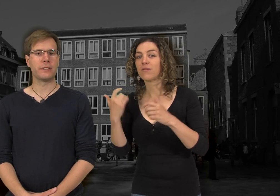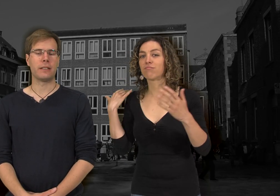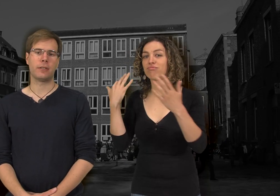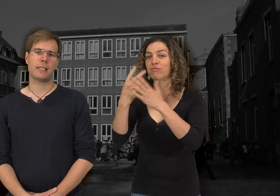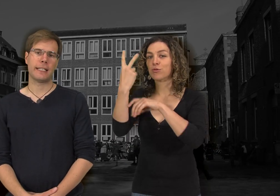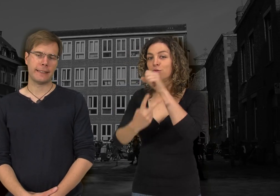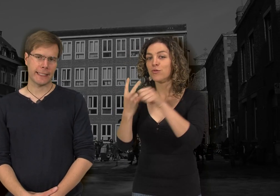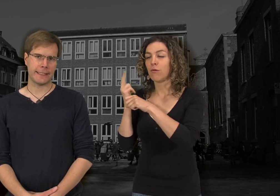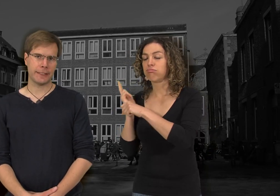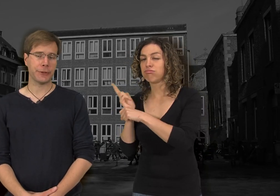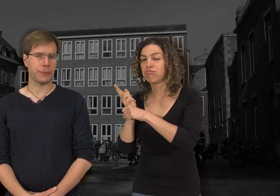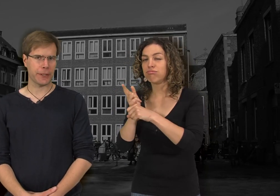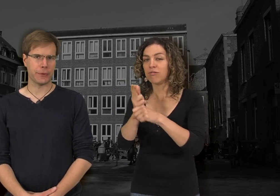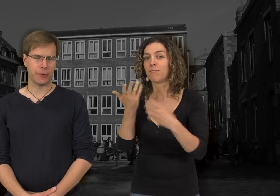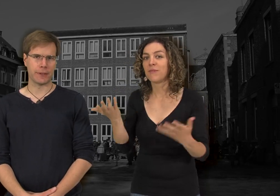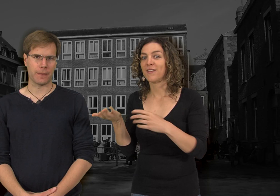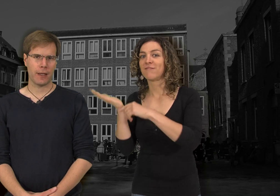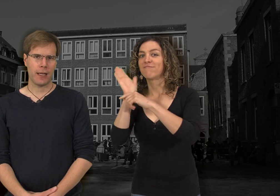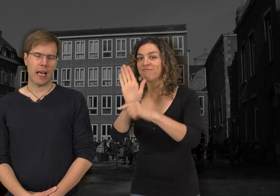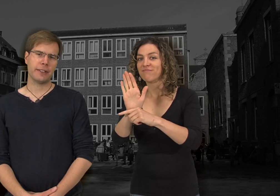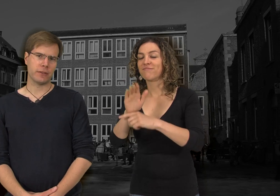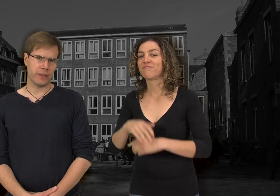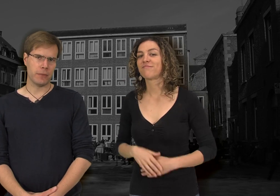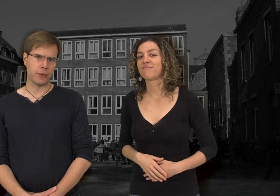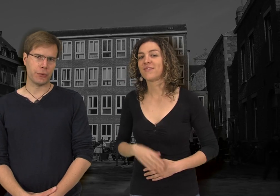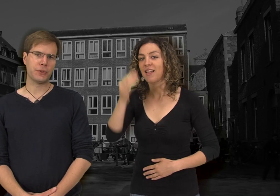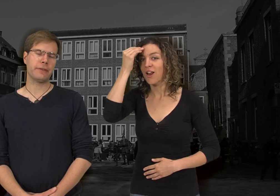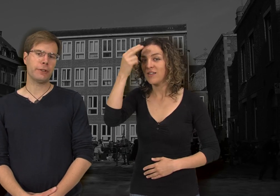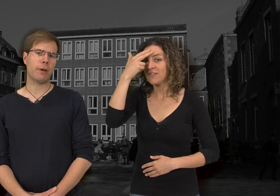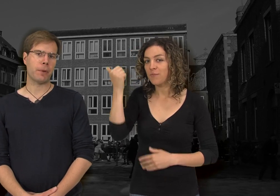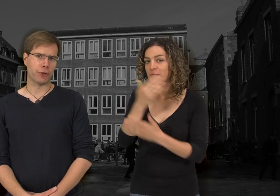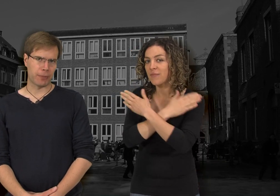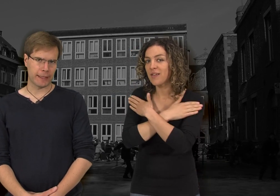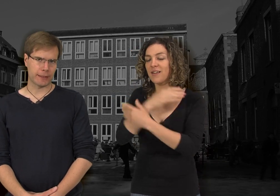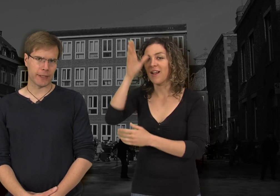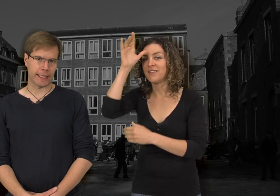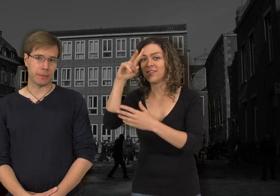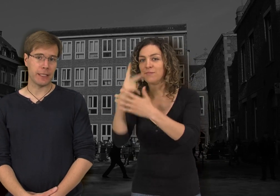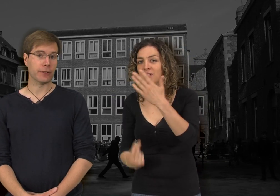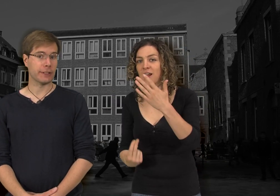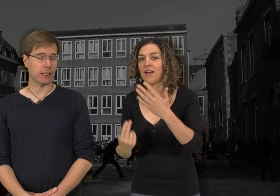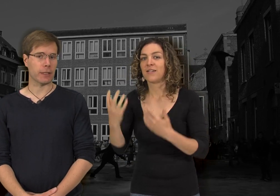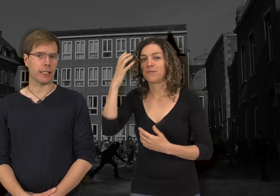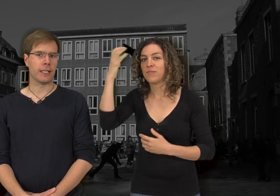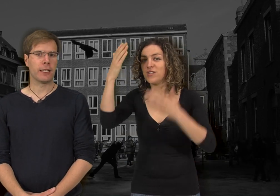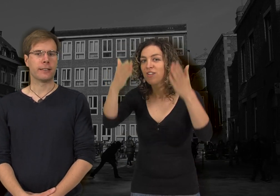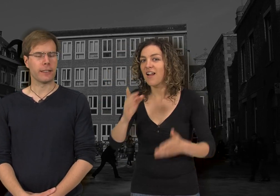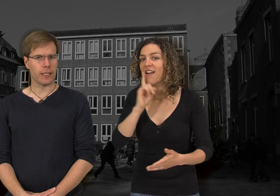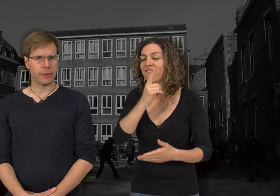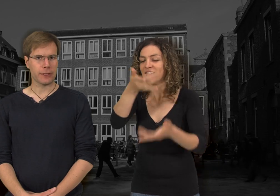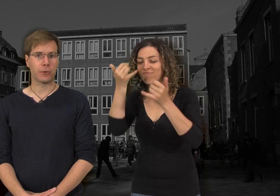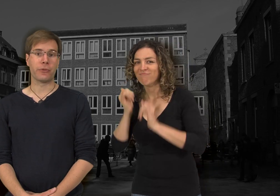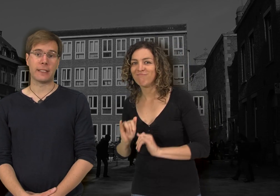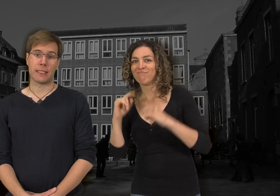Le film que vous allez voir a été réalisé sur une période de 2 ans. Avec ce film, nous vous invitons à prendre place dans les classes bilingues de Sainte-Marie, tel